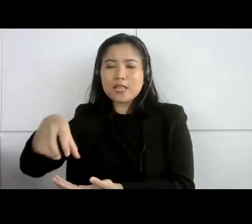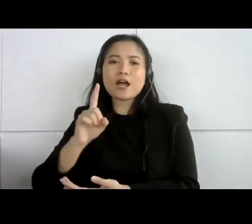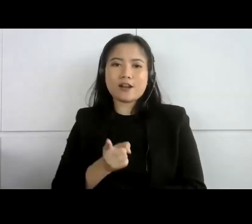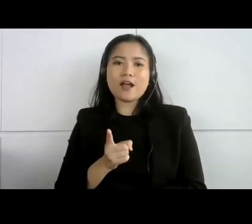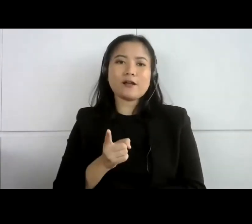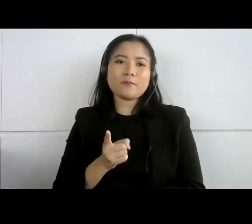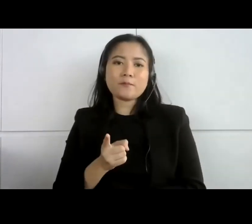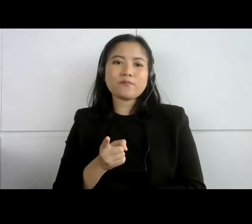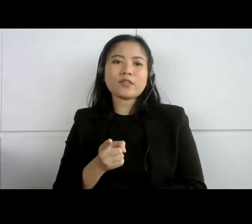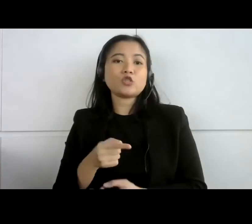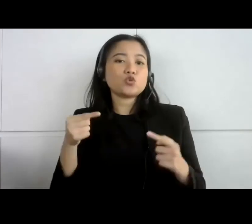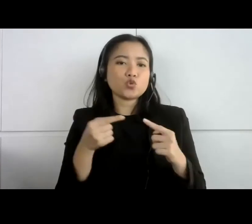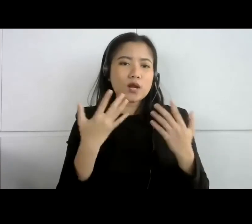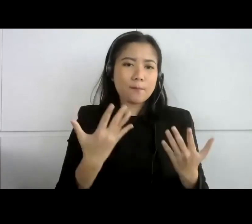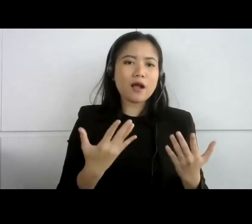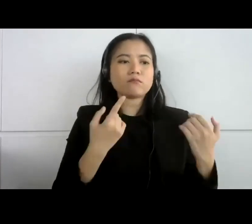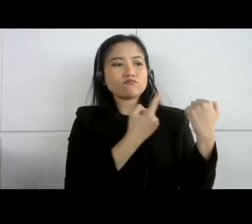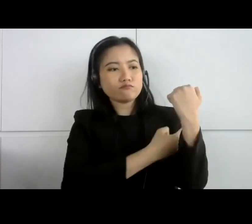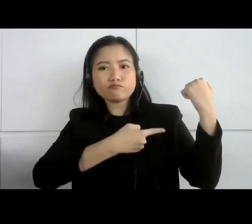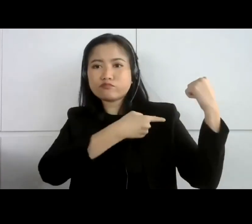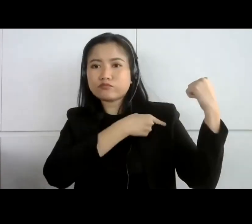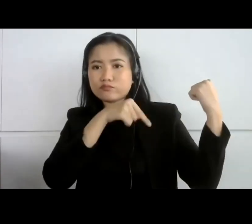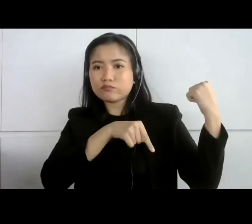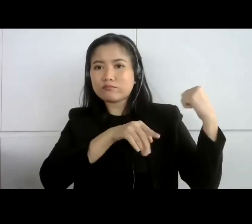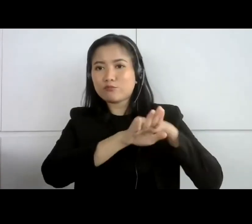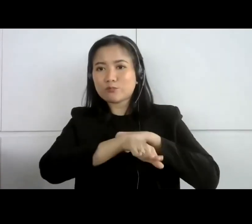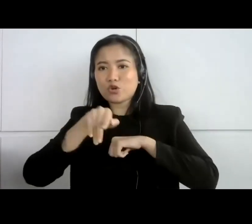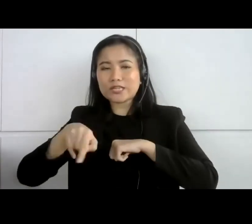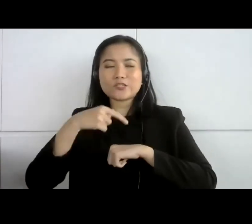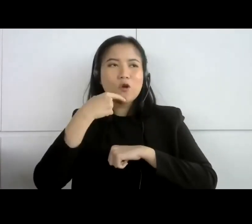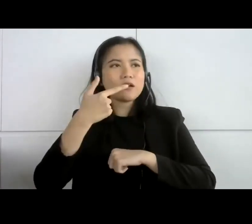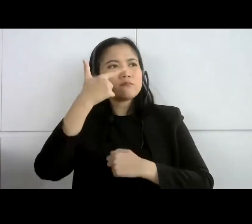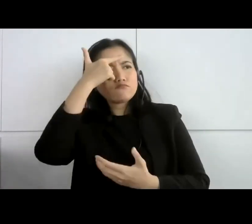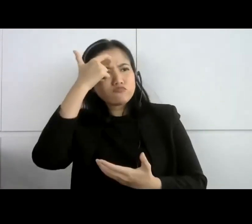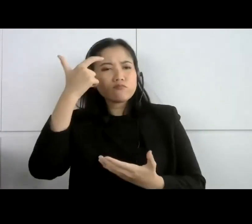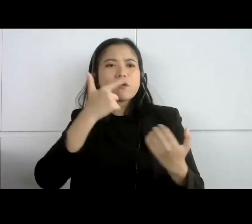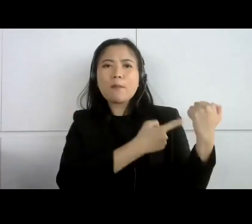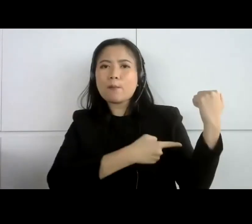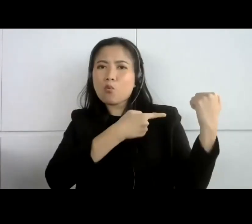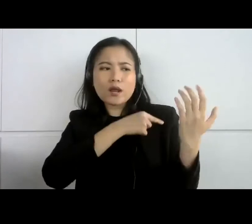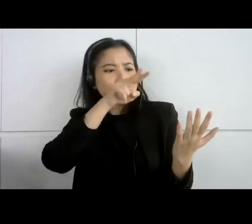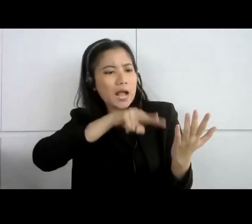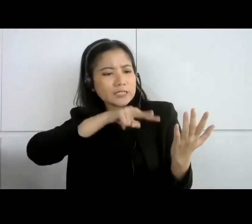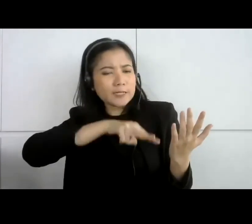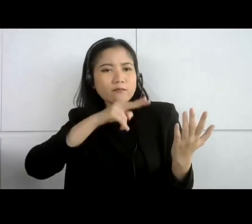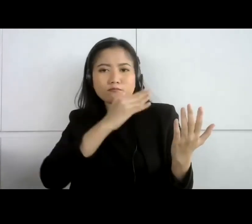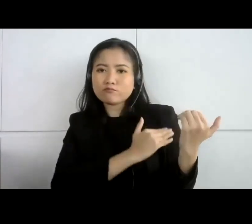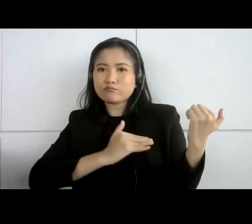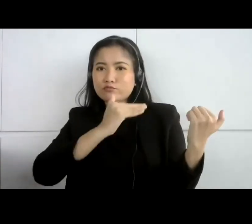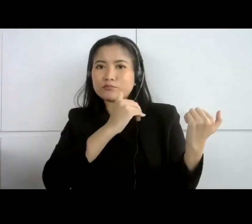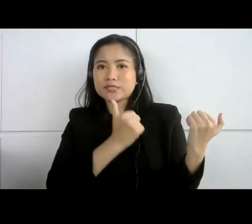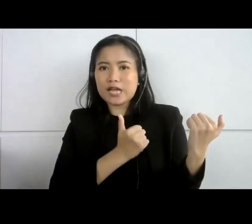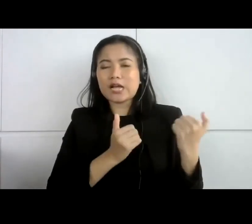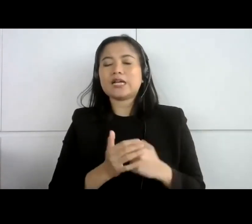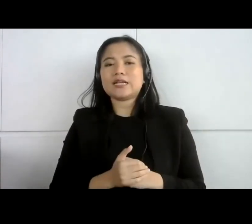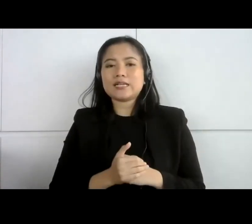dalam meningkatkan kompetensi siswa di bidang literasi masing-masing. Untuk itu,